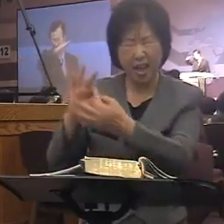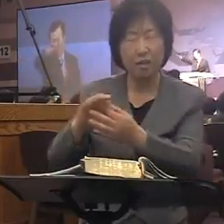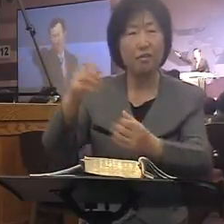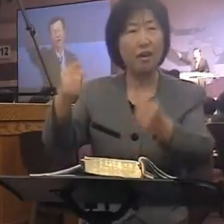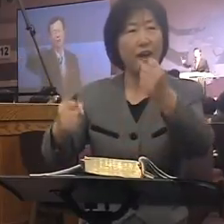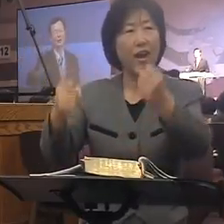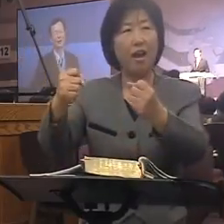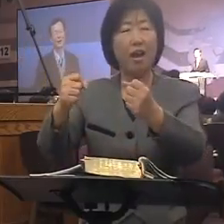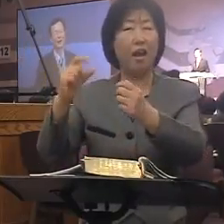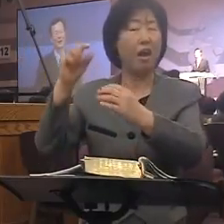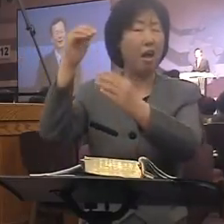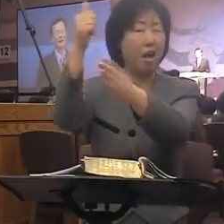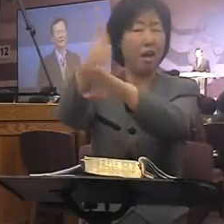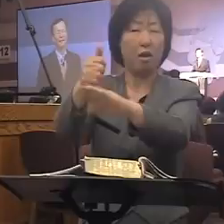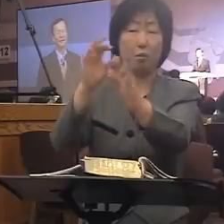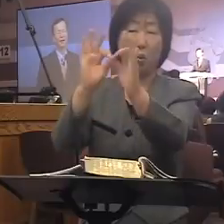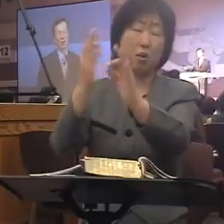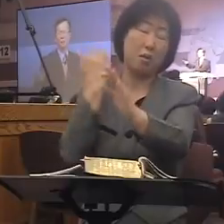보이는 평평합니다.